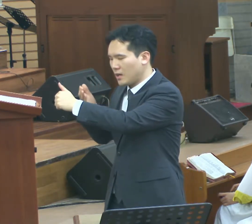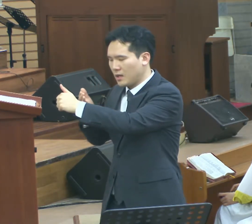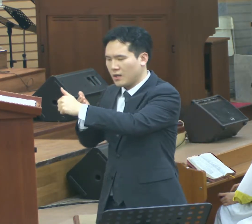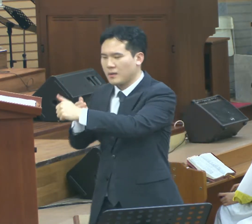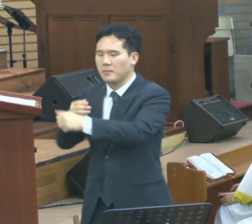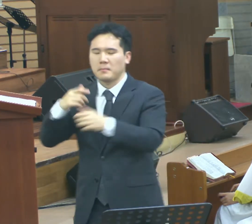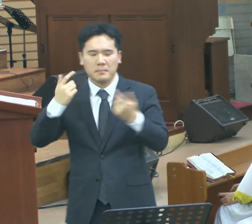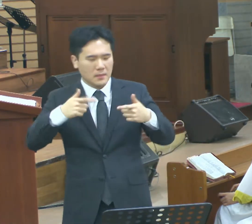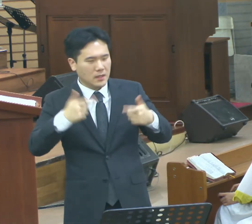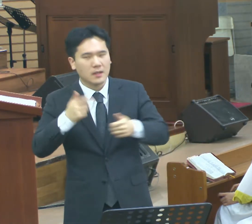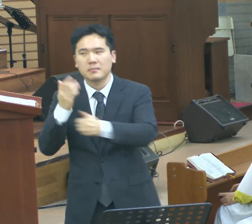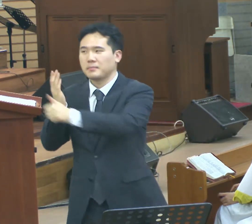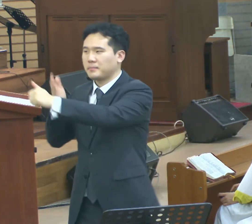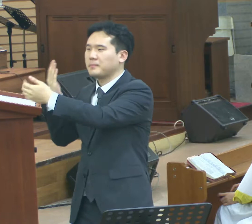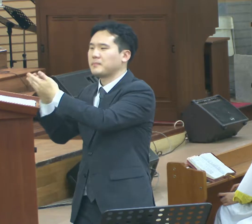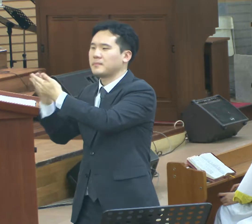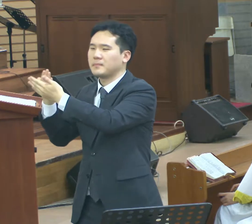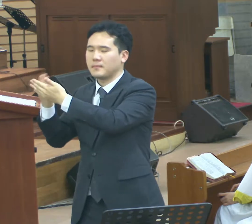달라고만 하면 주기 싫어요.